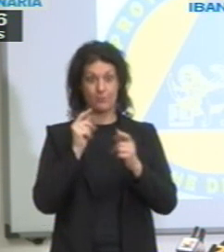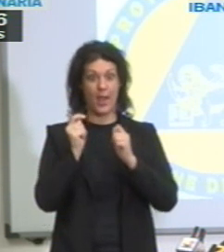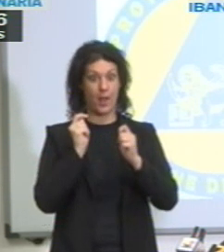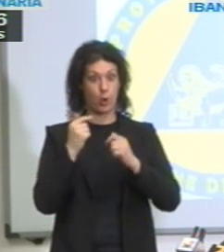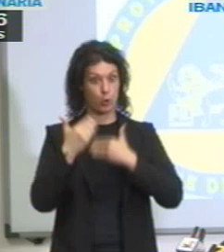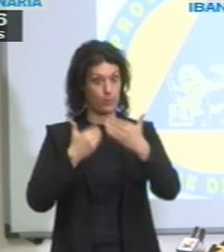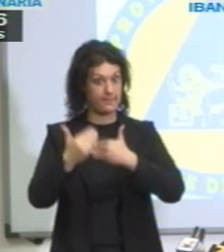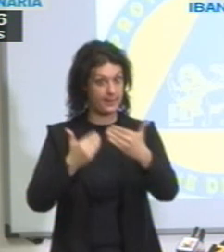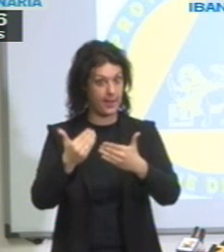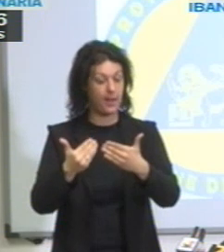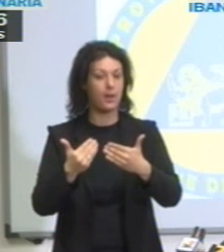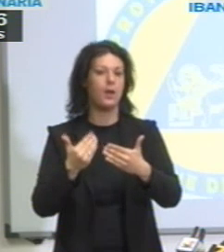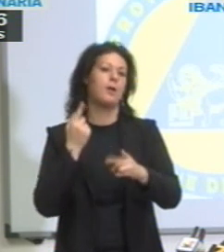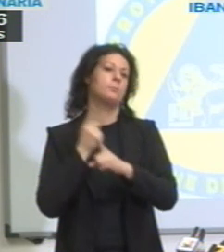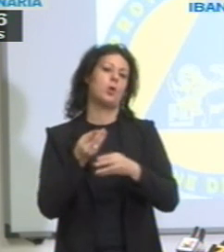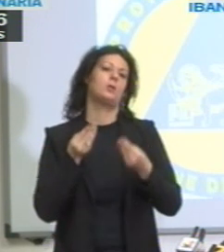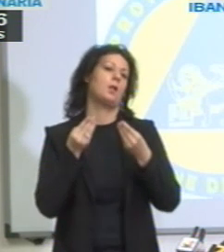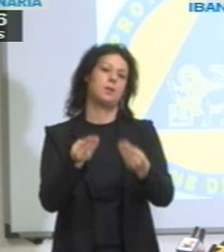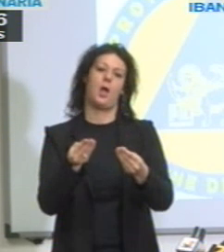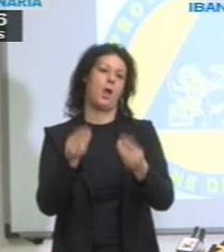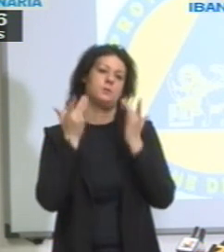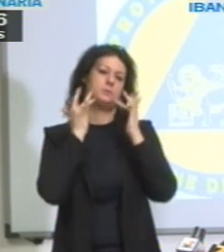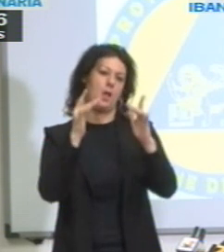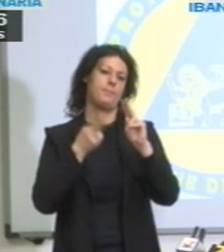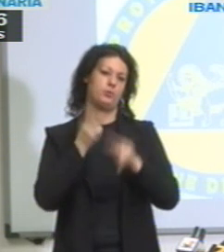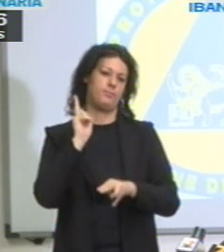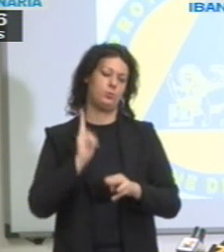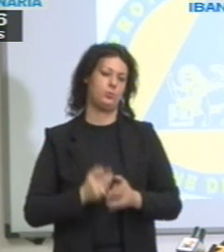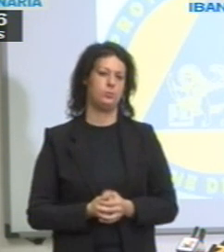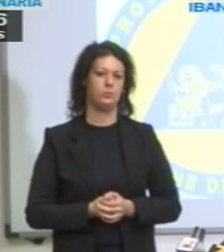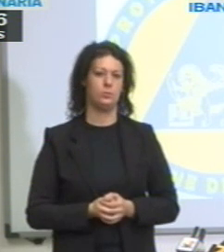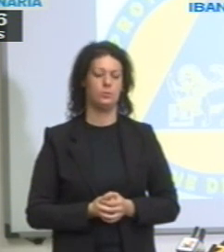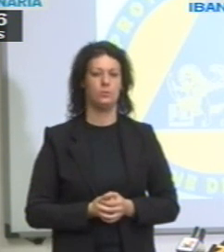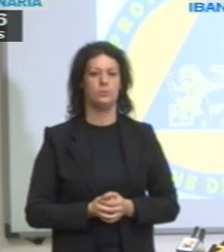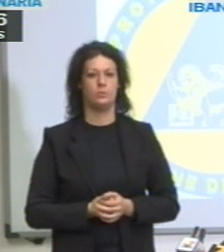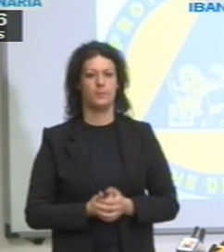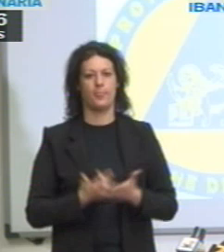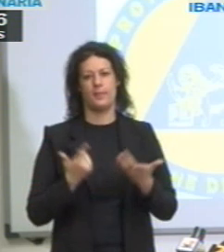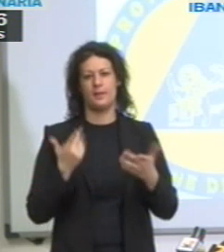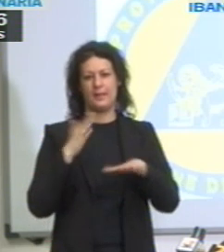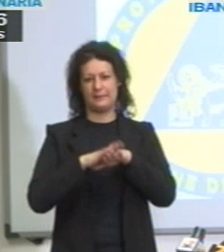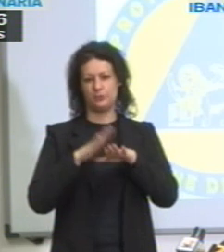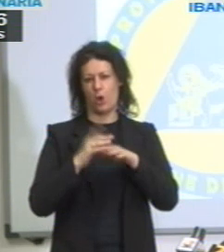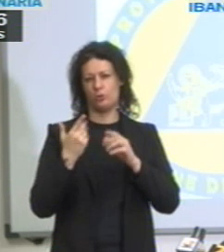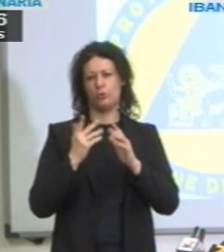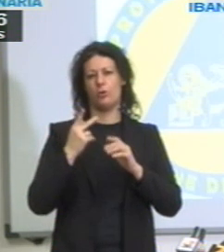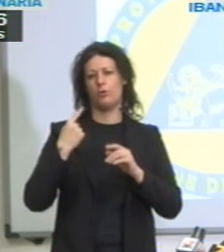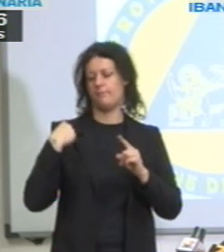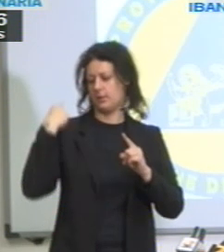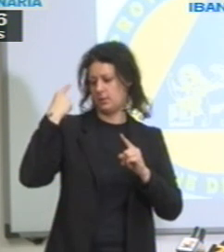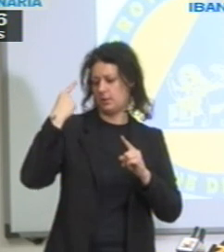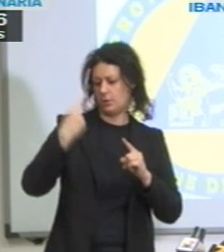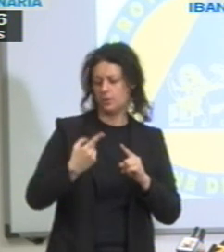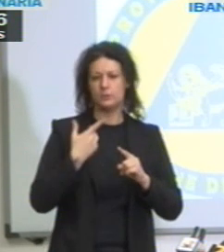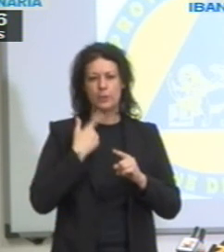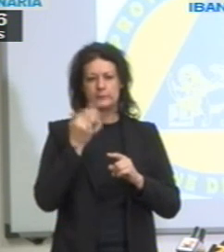più easy rispetto a spesso l'atteggiamento che abbiamo avuto tutti nella vita di fare gli azzeccagarbugli, no? Su ogni